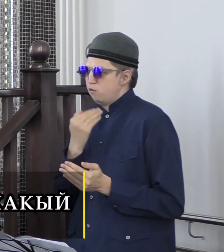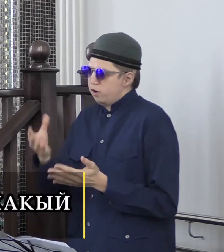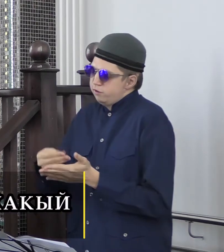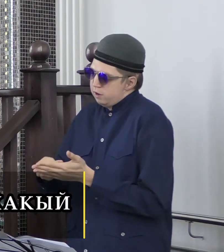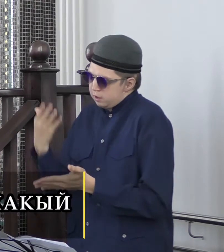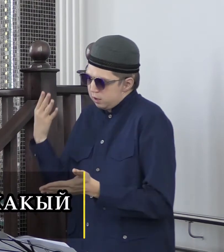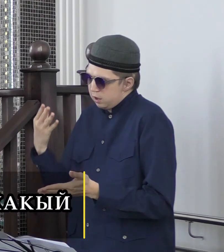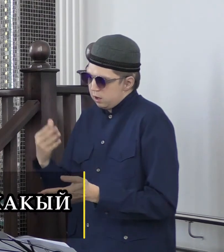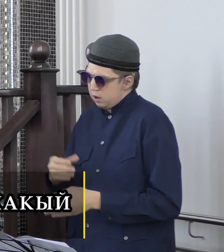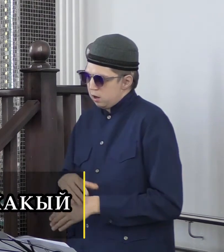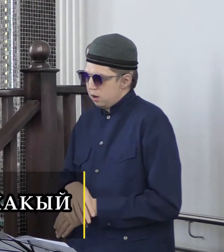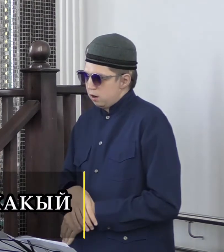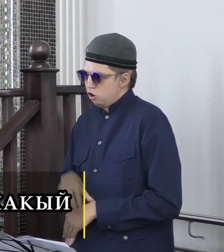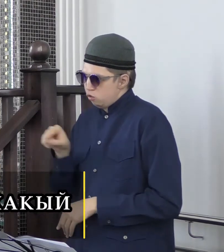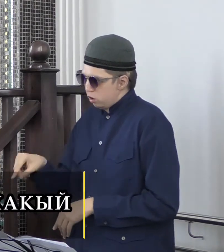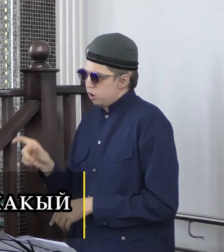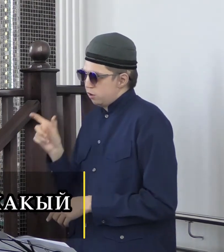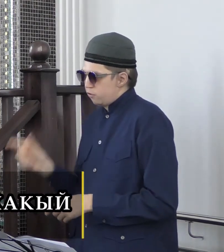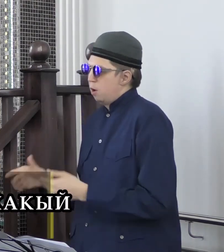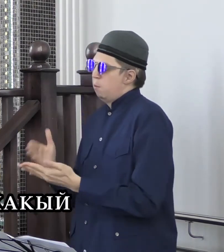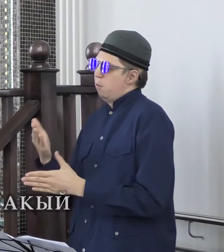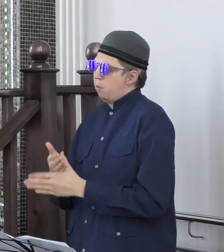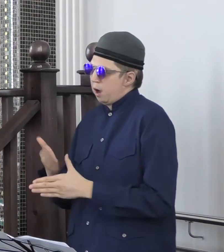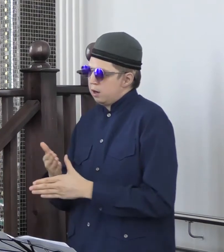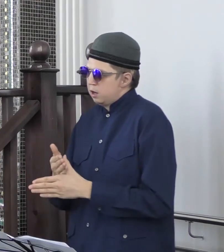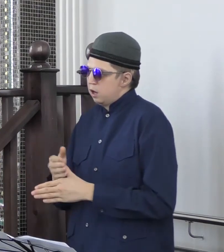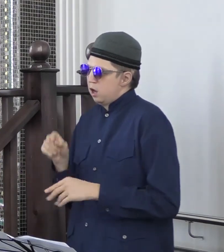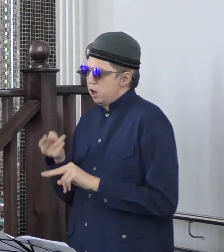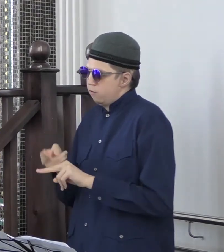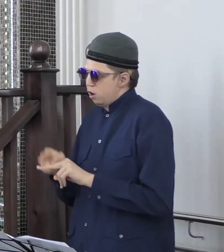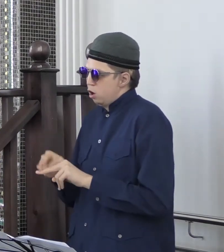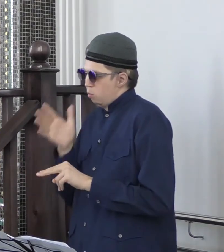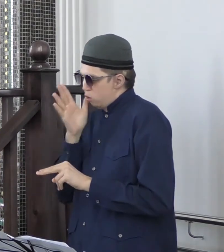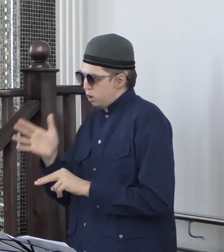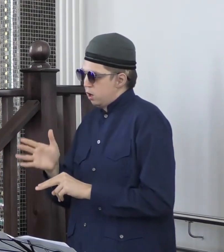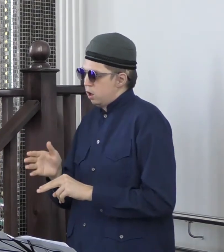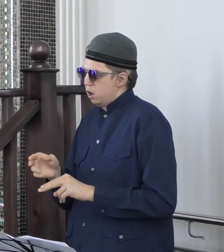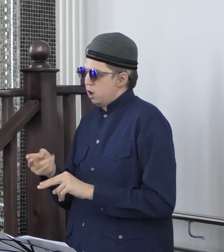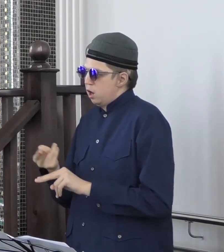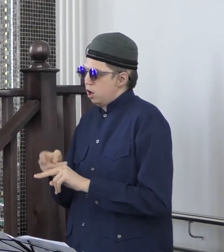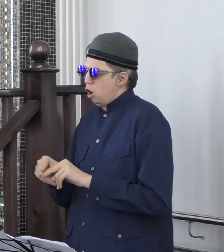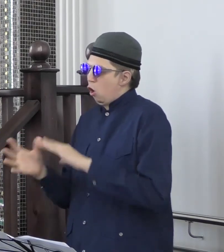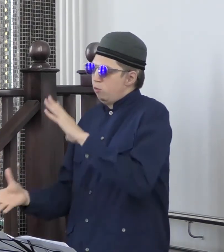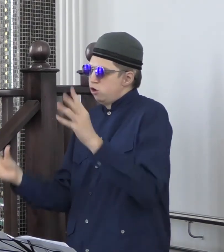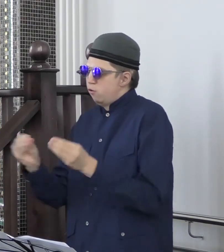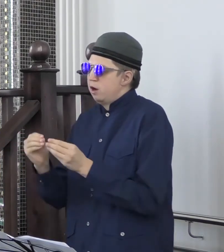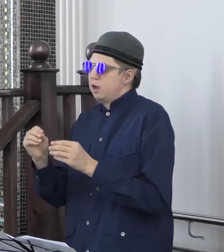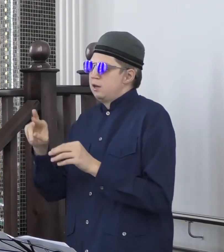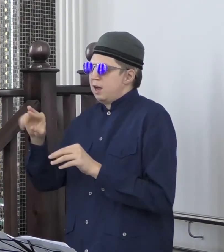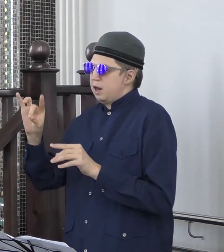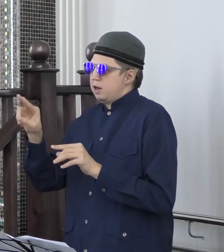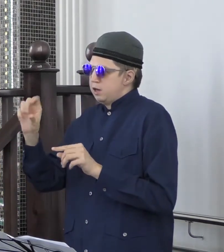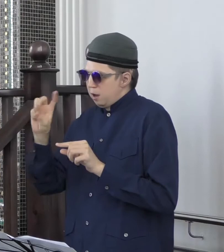сиротам. Те тот человек, который помогает вот этому приходу, вот этому обществу Ярдан,